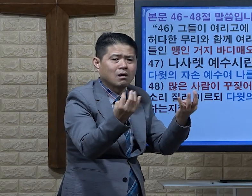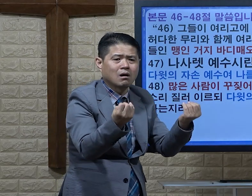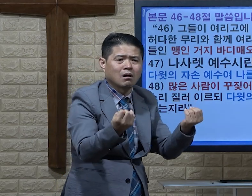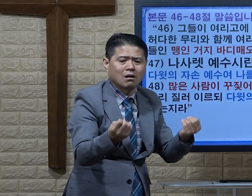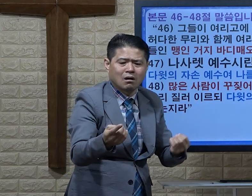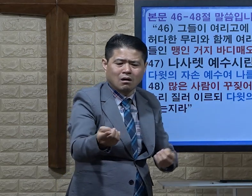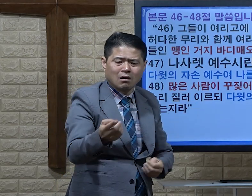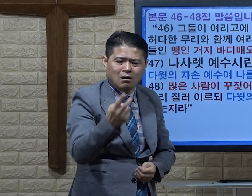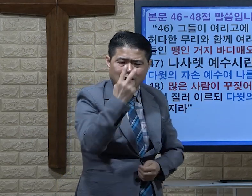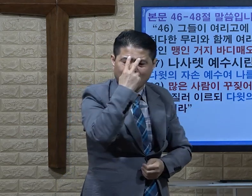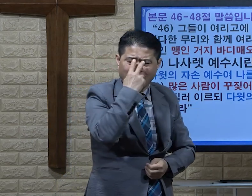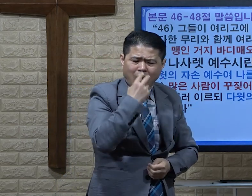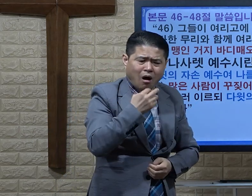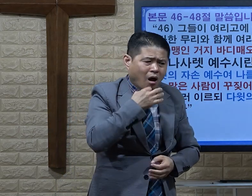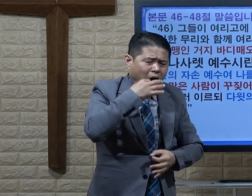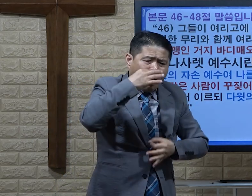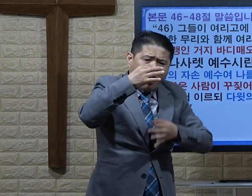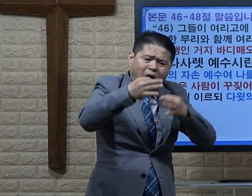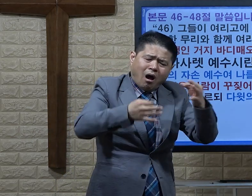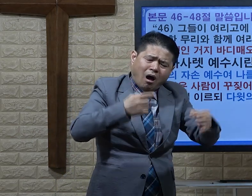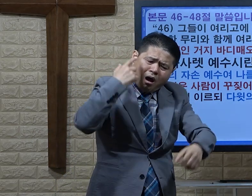사람이 그 맹인이